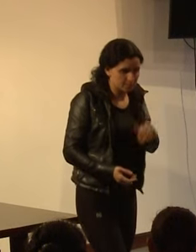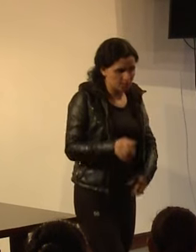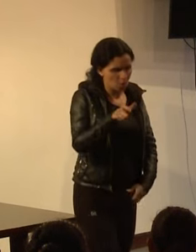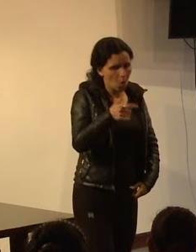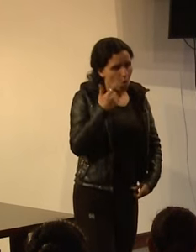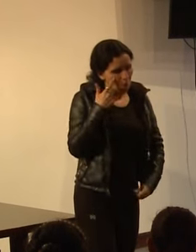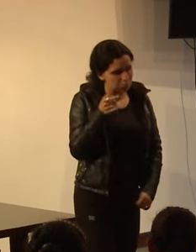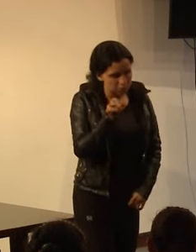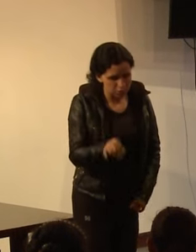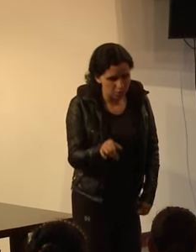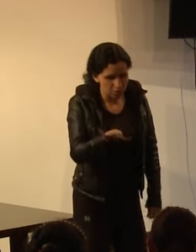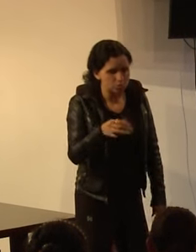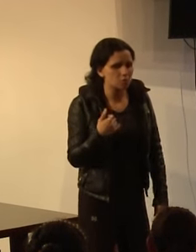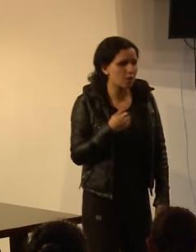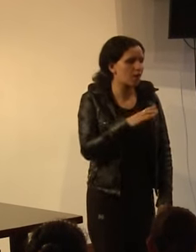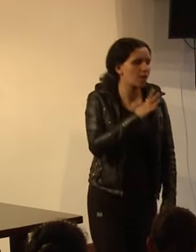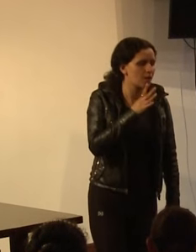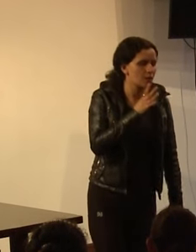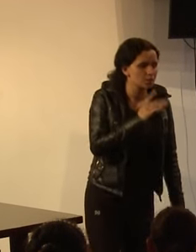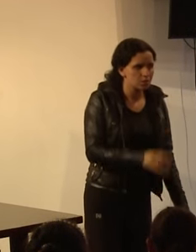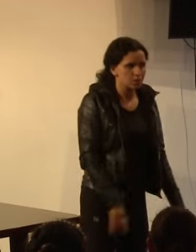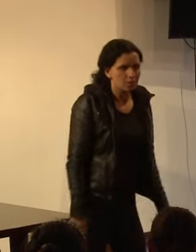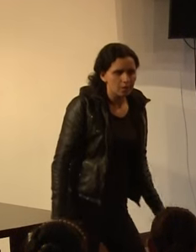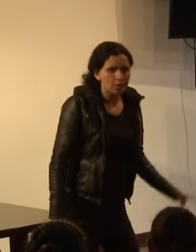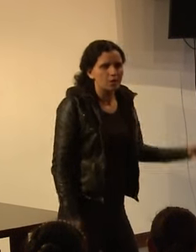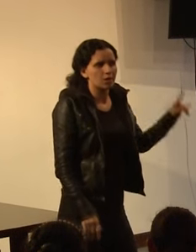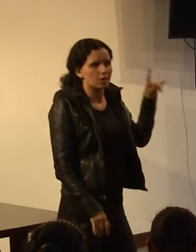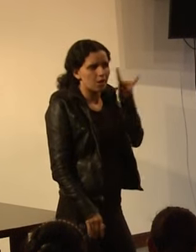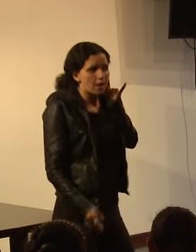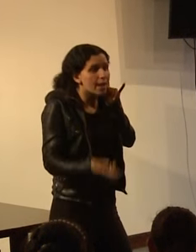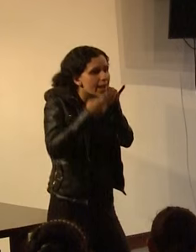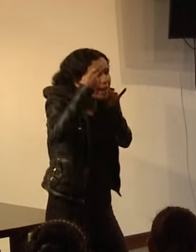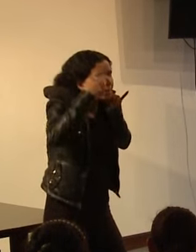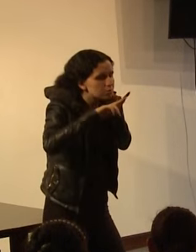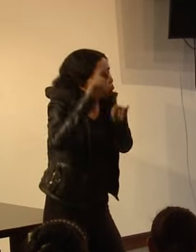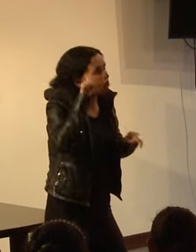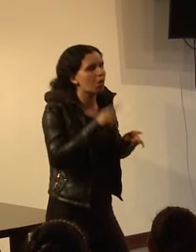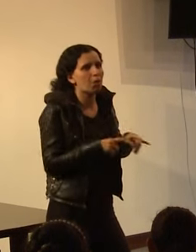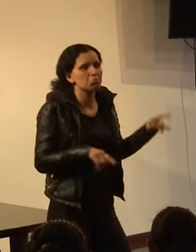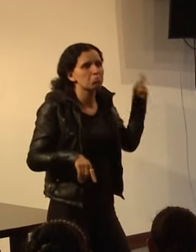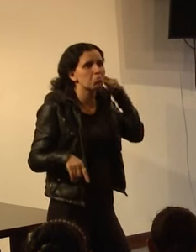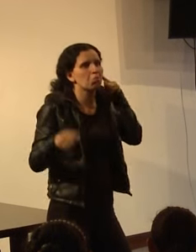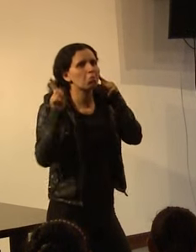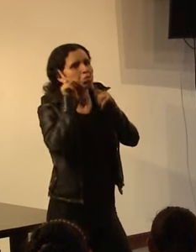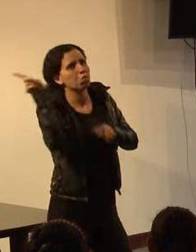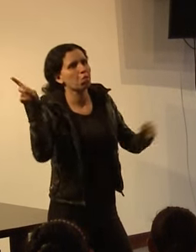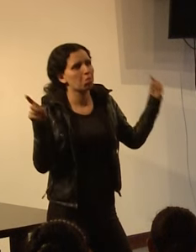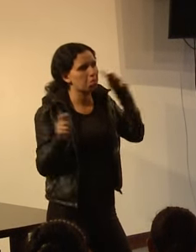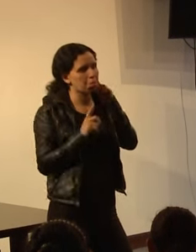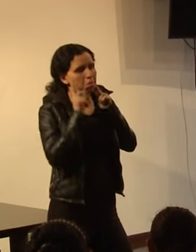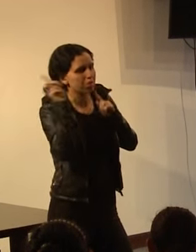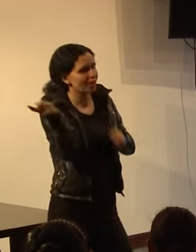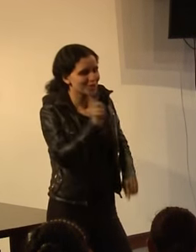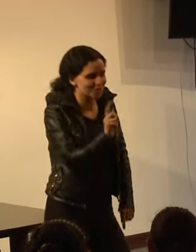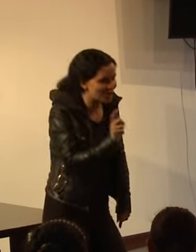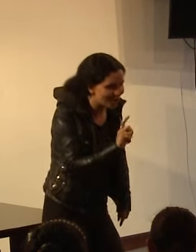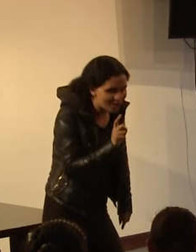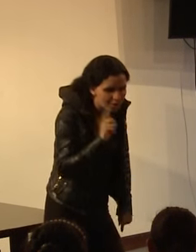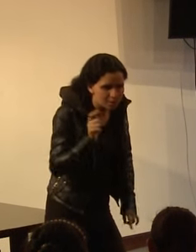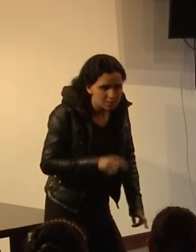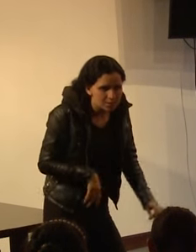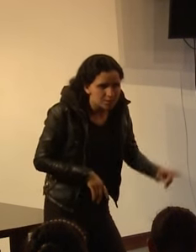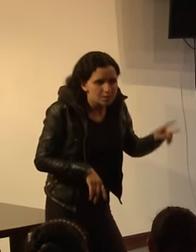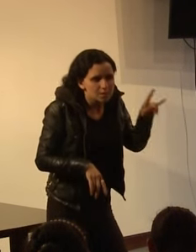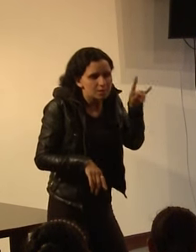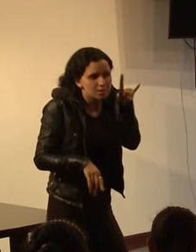seres que son capaces de entender, ya hablamos del que lee, del que observa y del que comprende de lo visual, pero el que escucha en el sentido literal